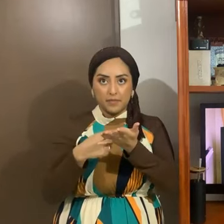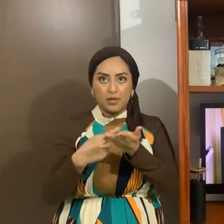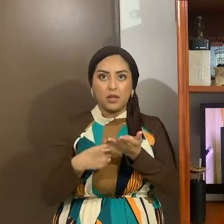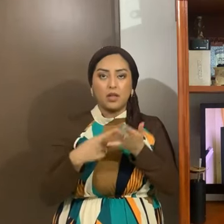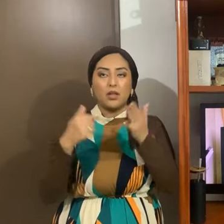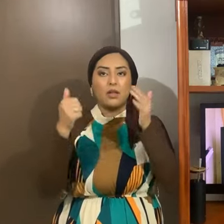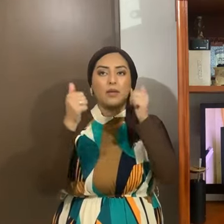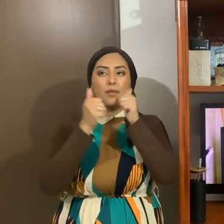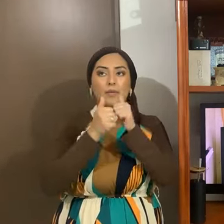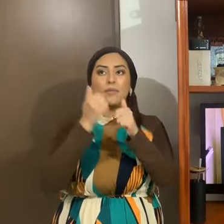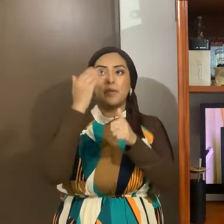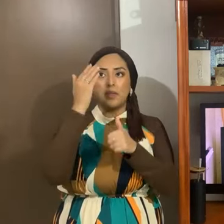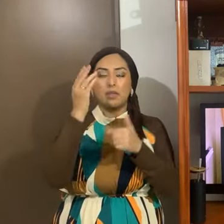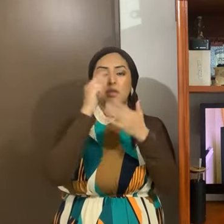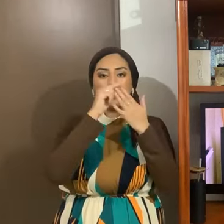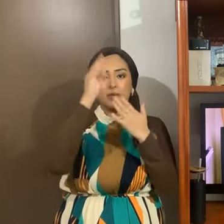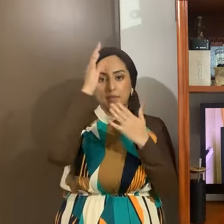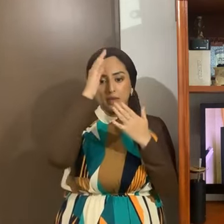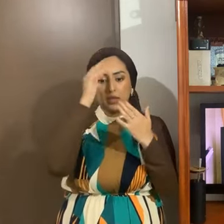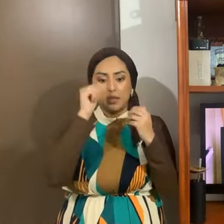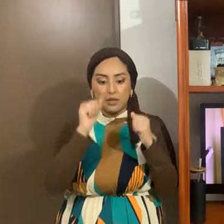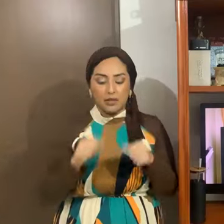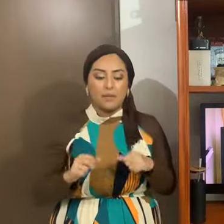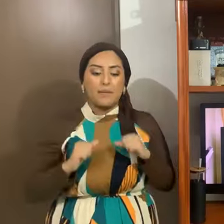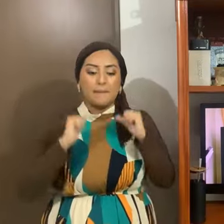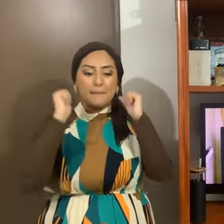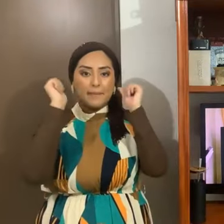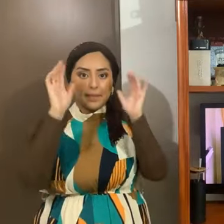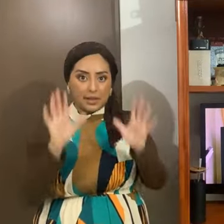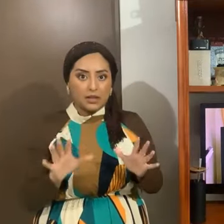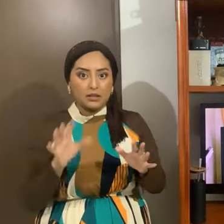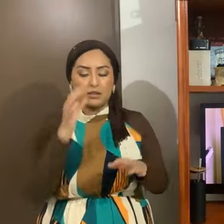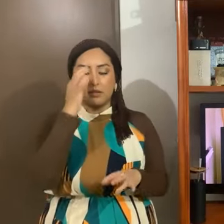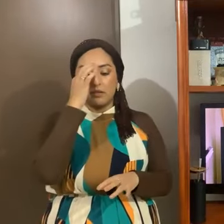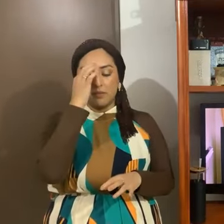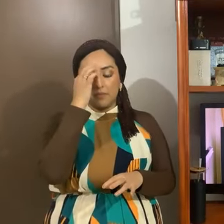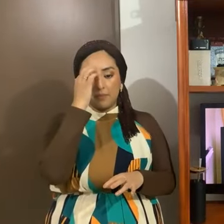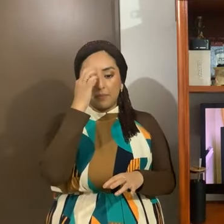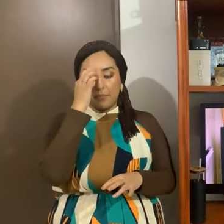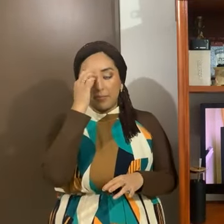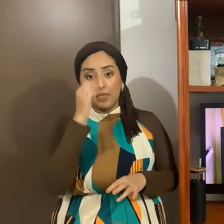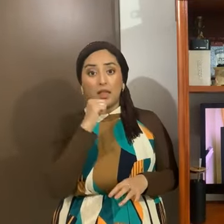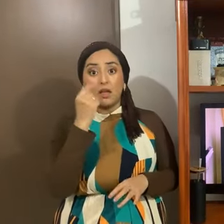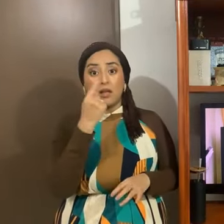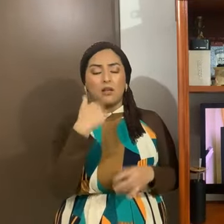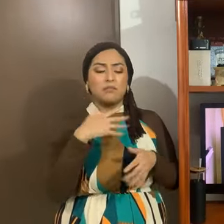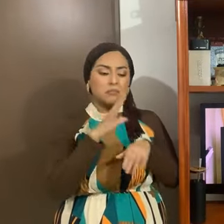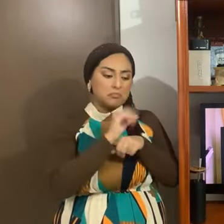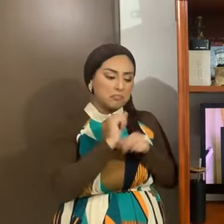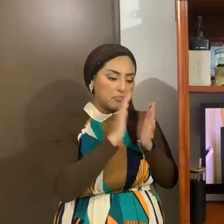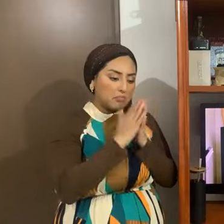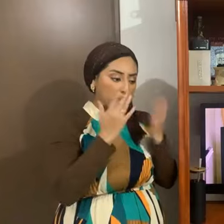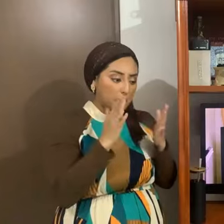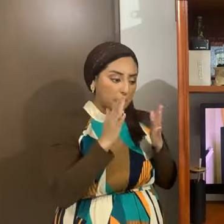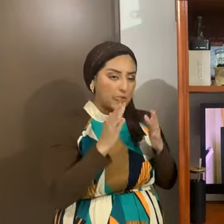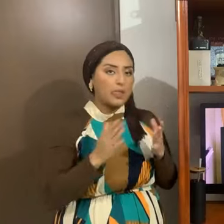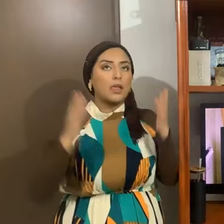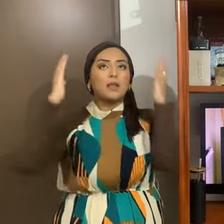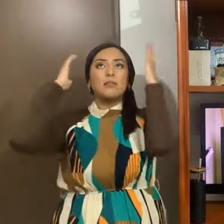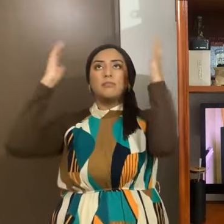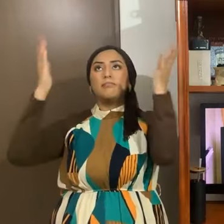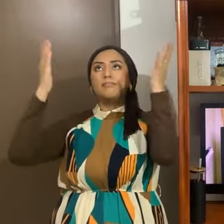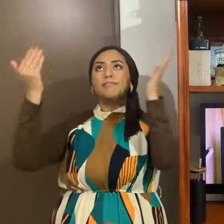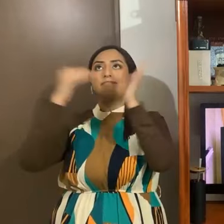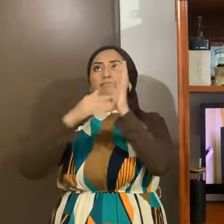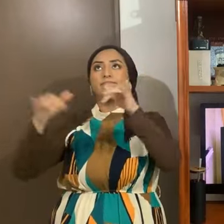hablar con el Eterno, de ser bendecidos, de ser ministrados. No nada más, bueno, ya me hice el hábito de orar y ahora levanto las manos,